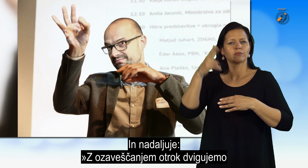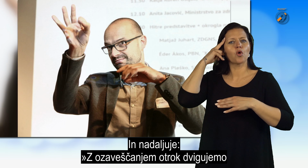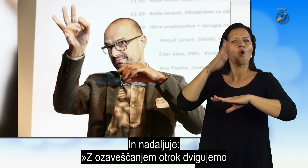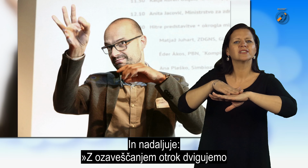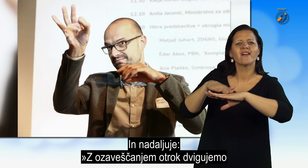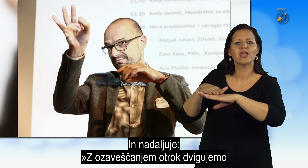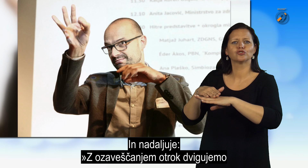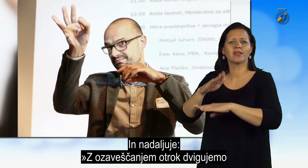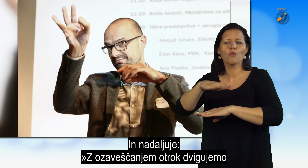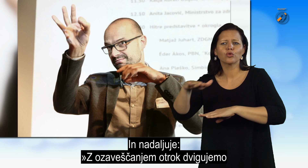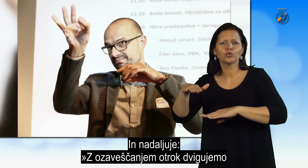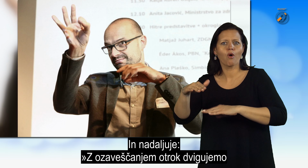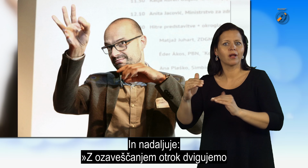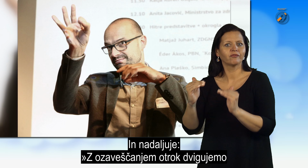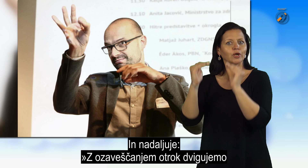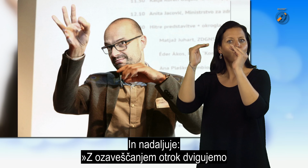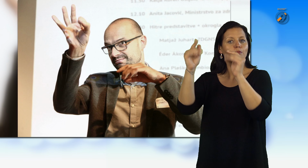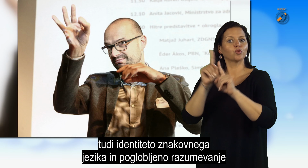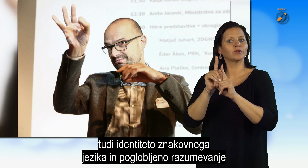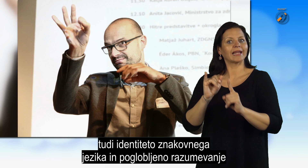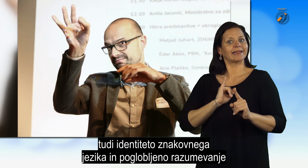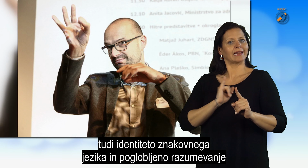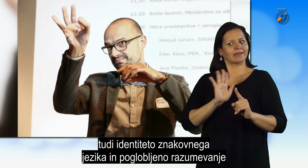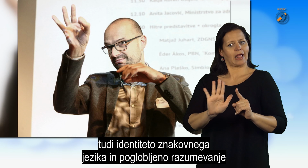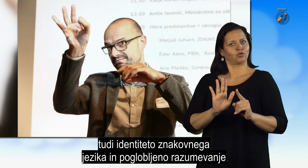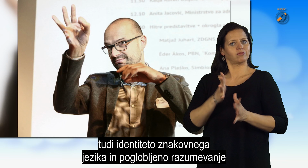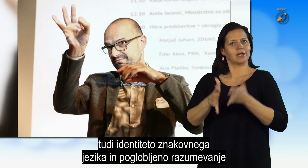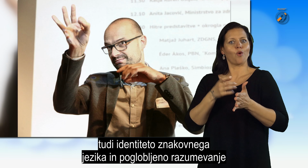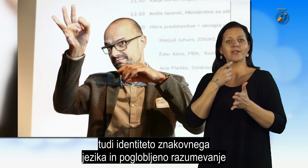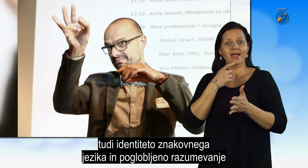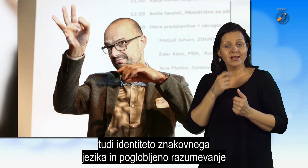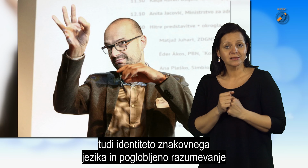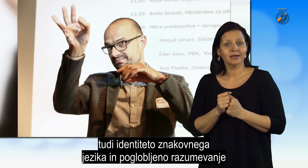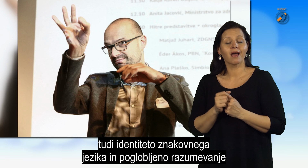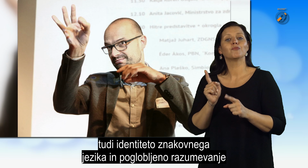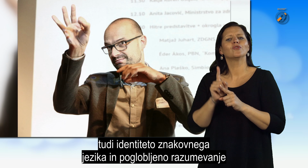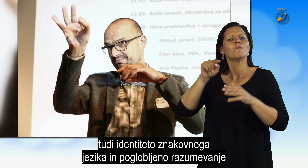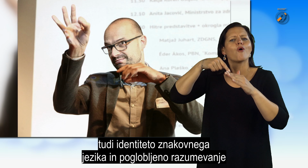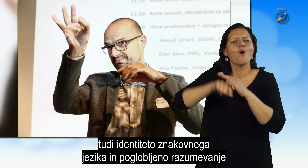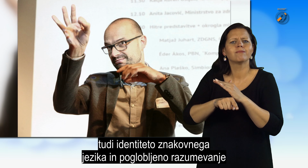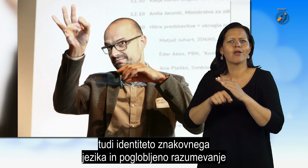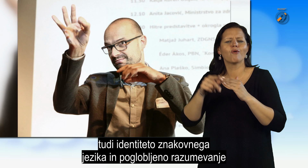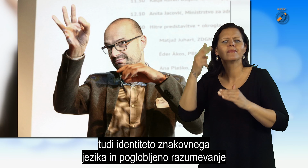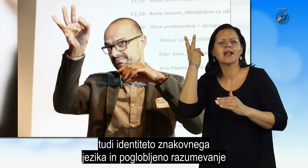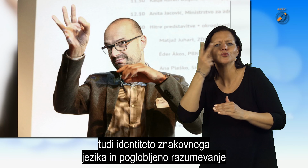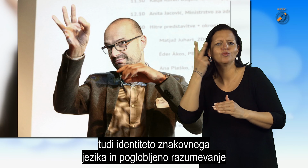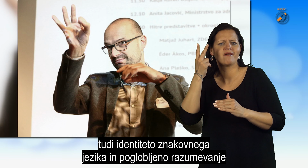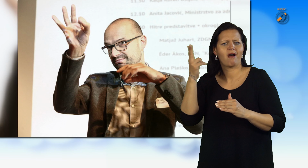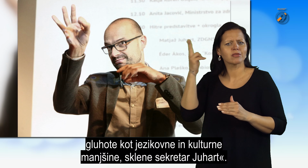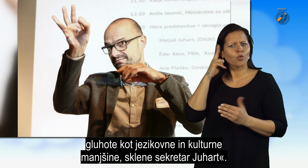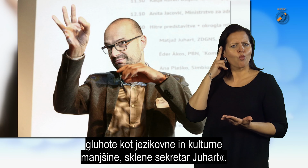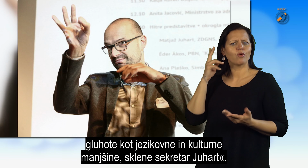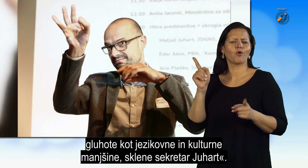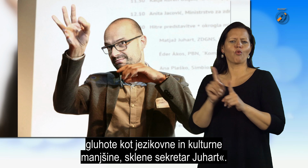z ozaveščanjem otrok dvigujemo tudi identiteto znakovnega jezika in poglobljeno razumevanje gluhote kot jezikovne